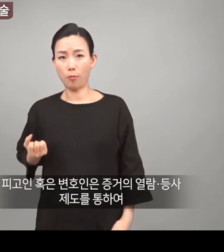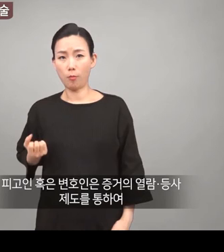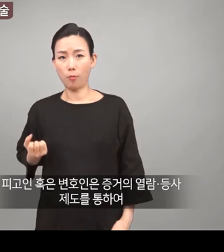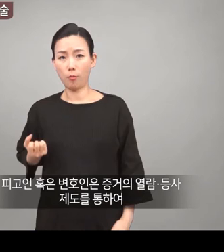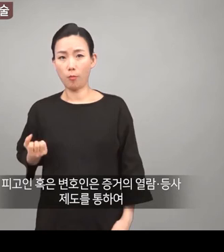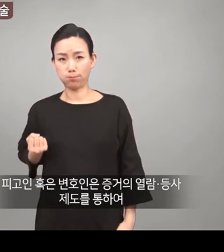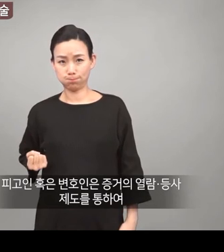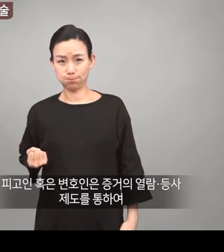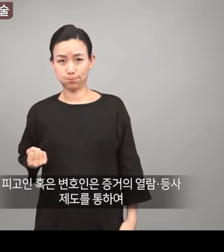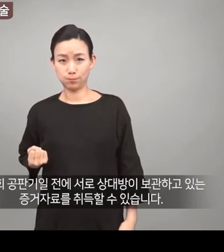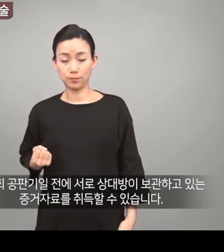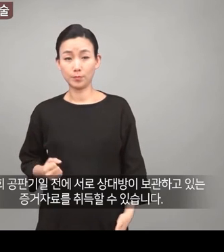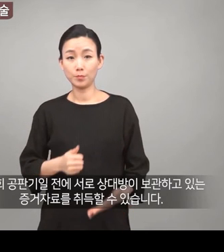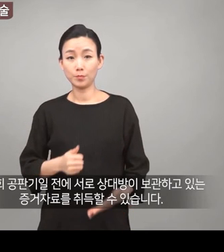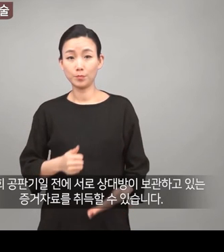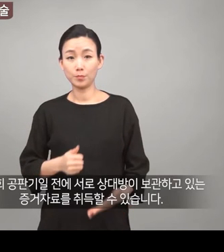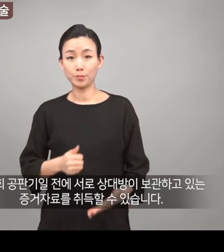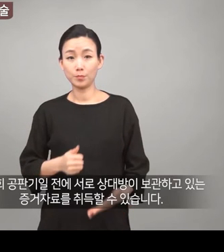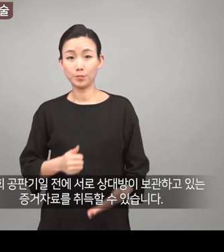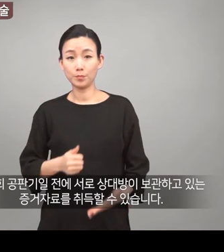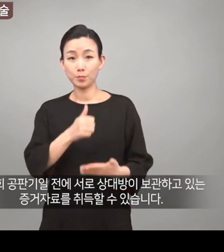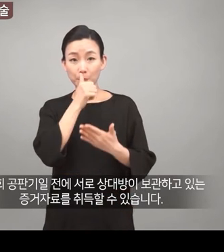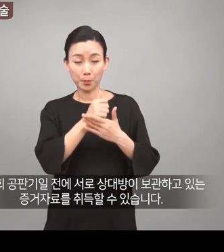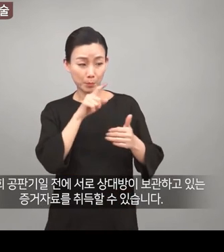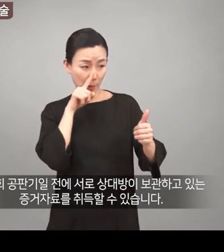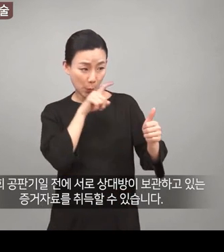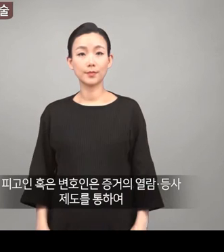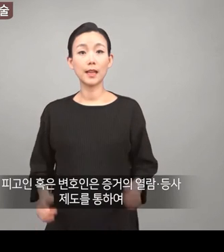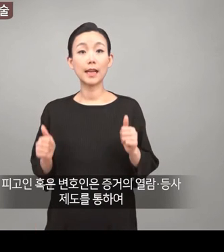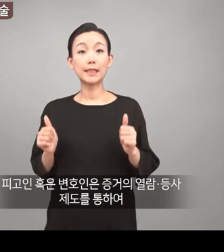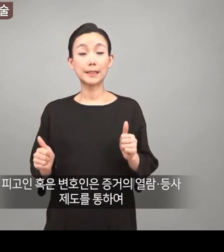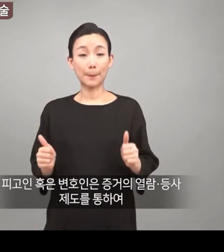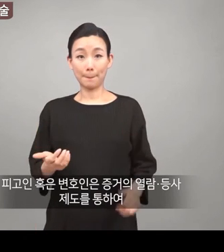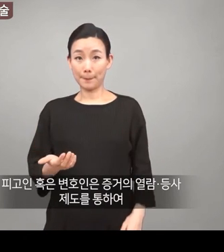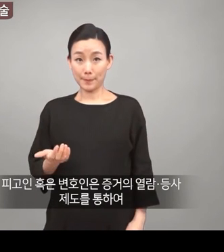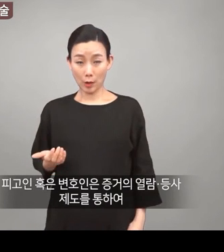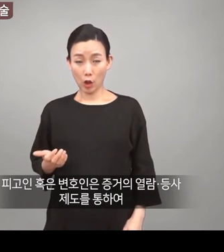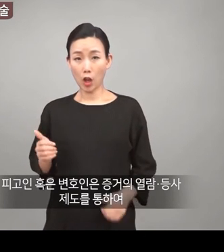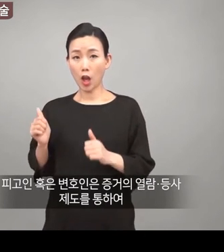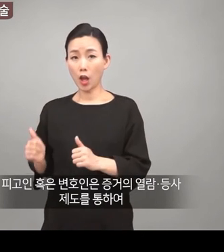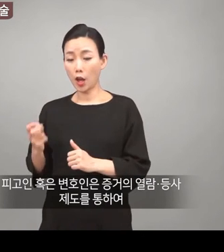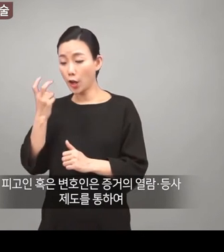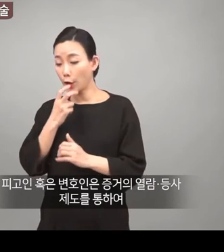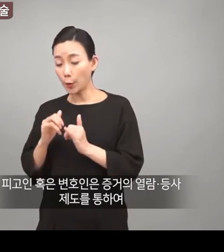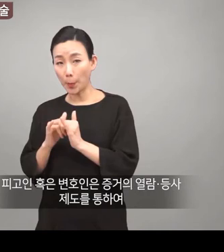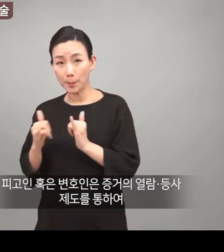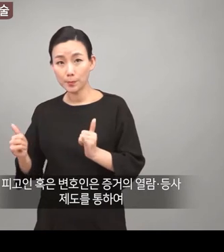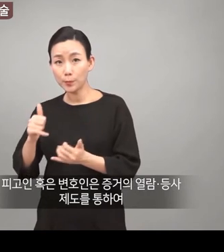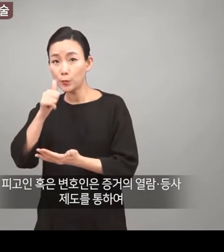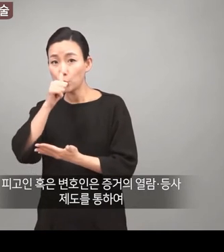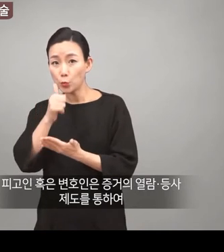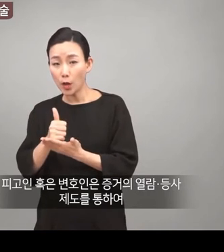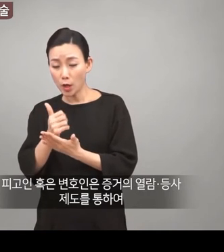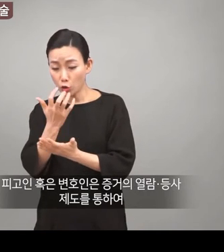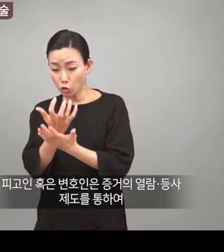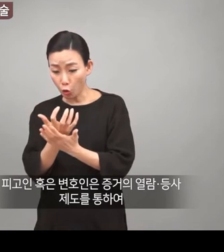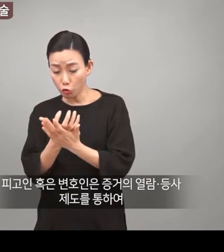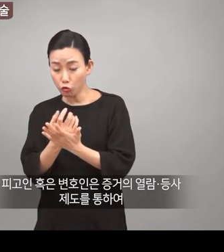증거들을 검사가 갖고 있죠. 근데 여기도 보면 이제 볼을 부풀리시죠.